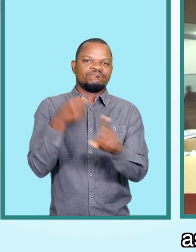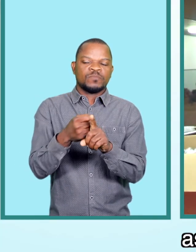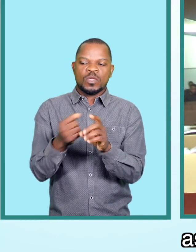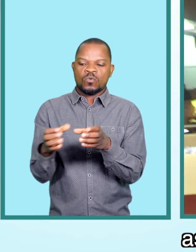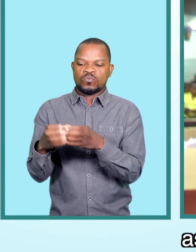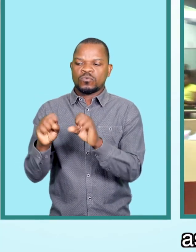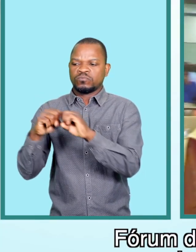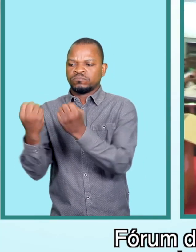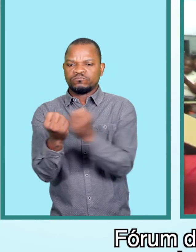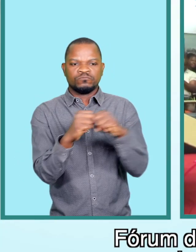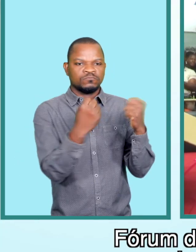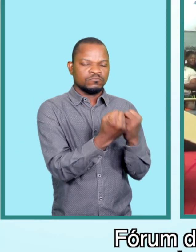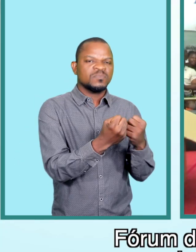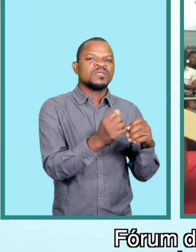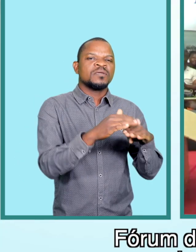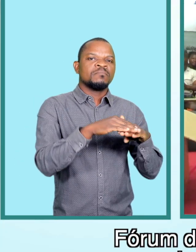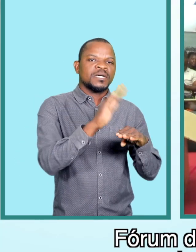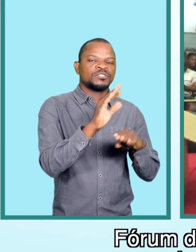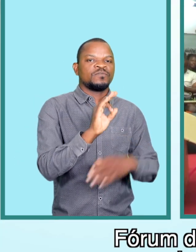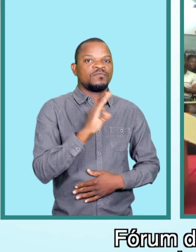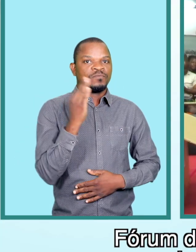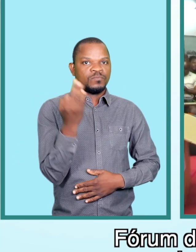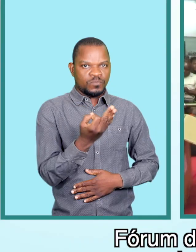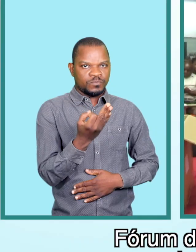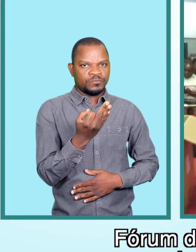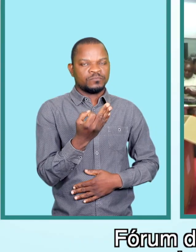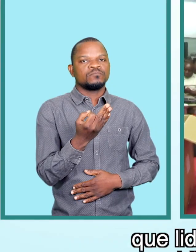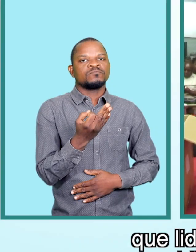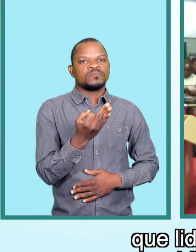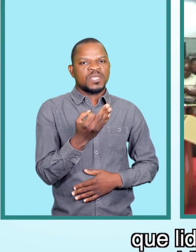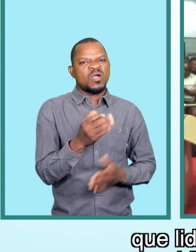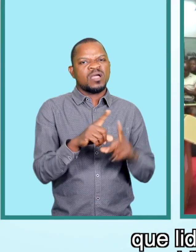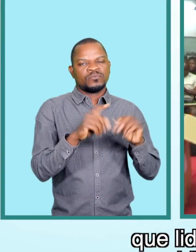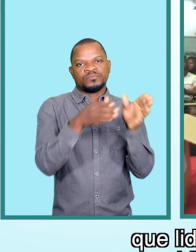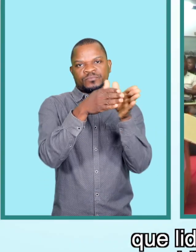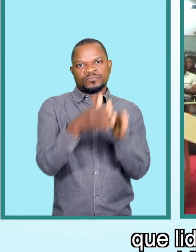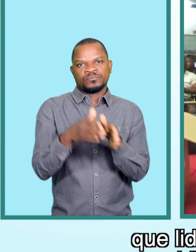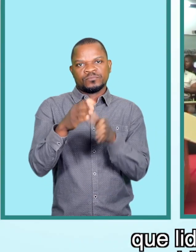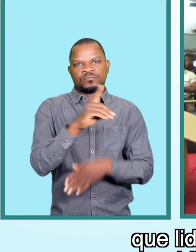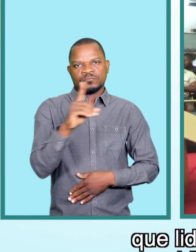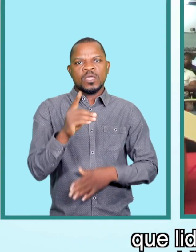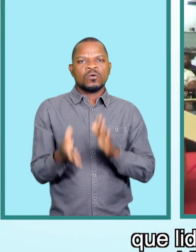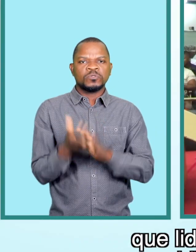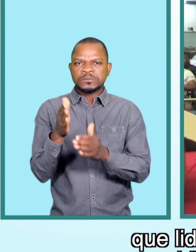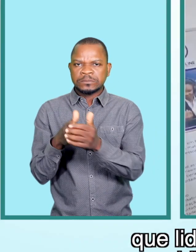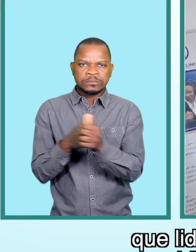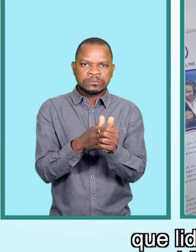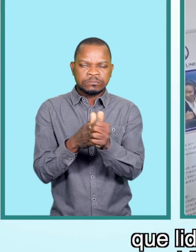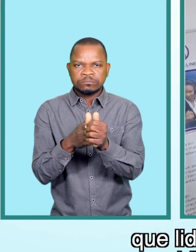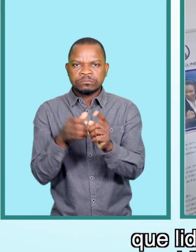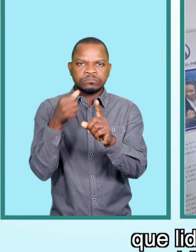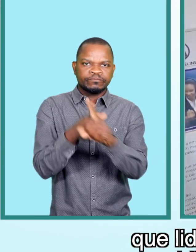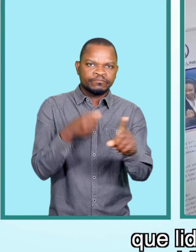FAMODE, Fórum das Associações Moçambicanas de Pessoas com Deficiência, que liderou o processo de advocacia e mobilização para a